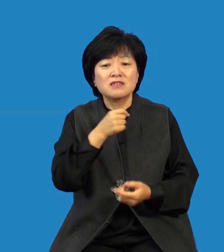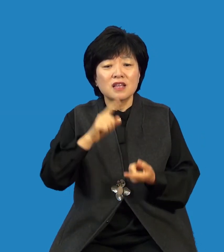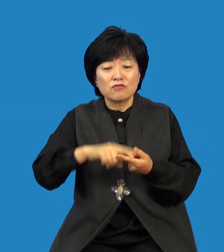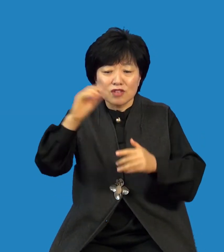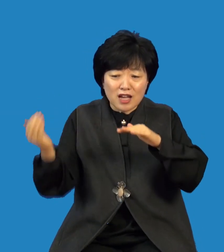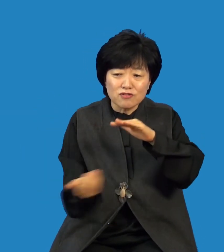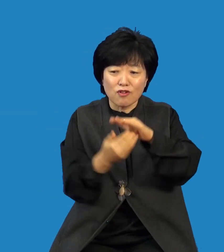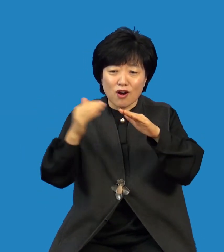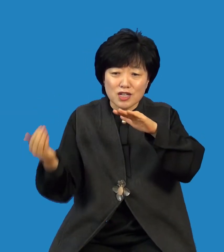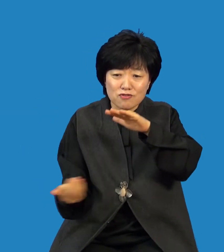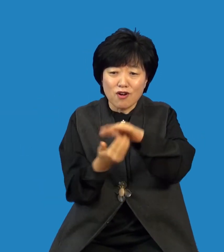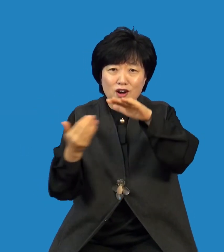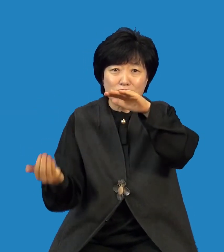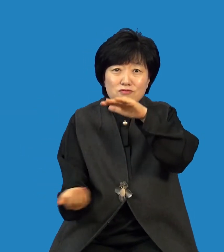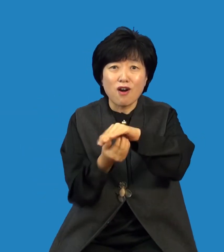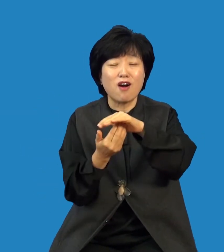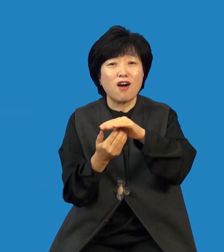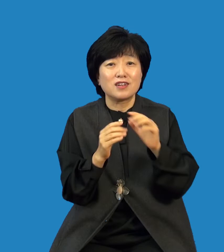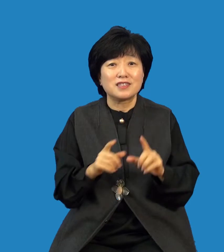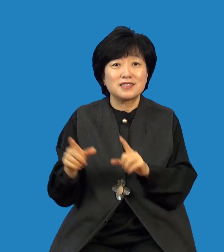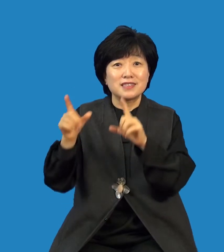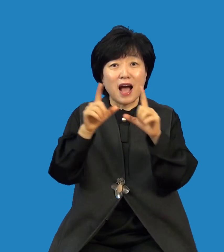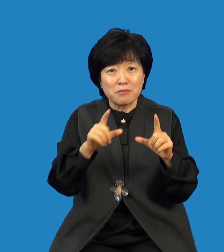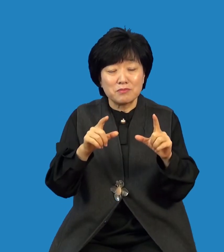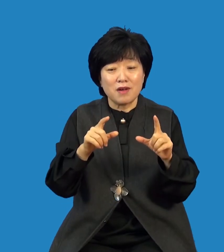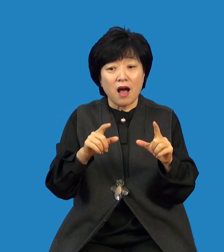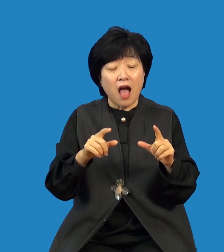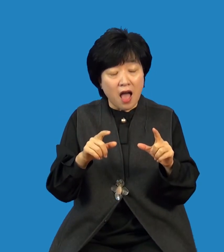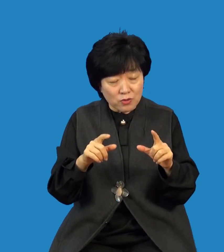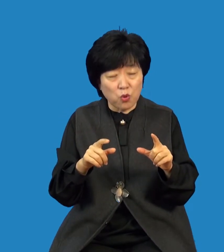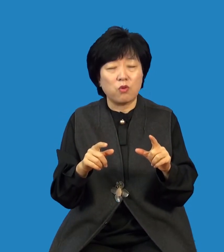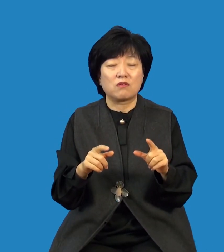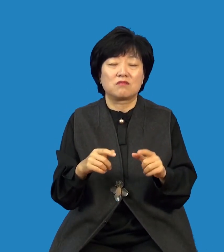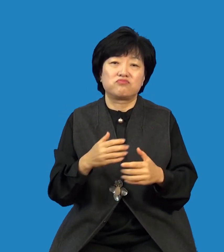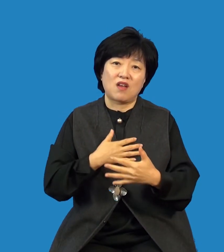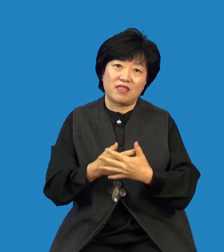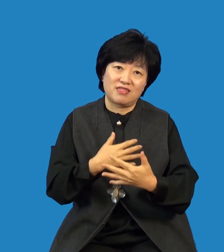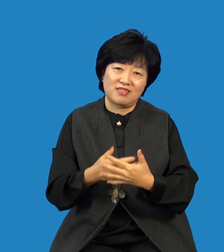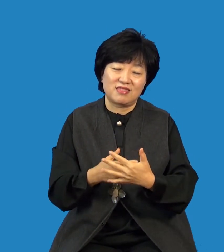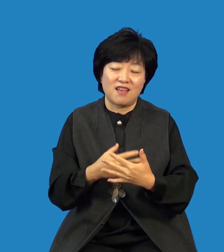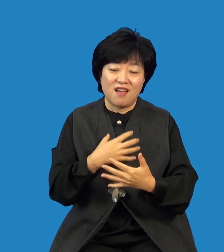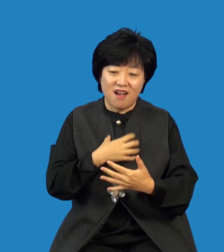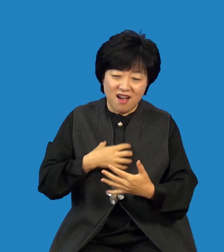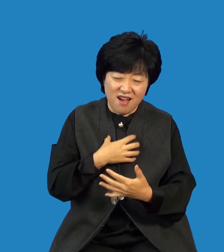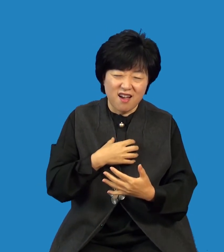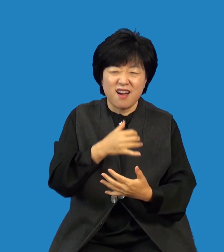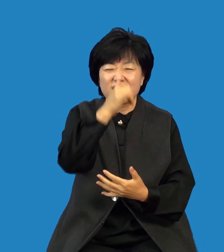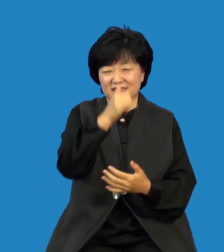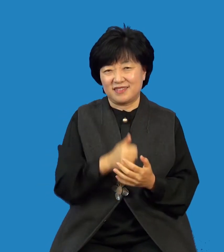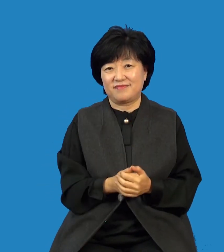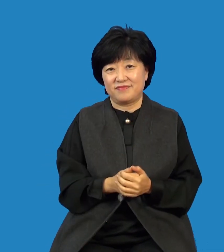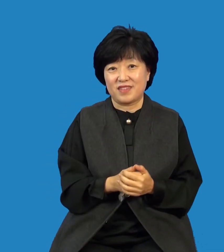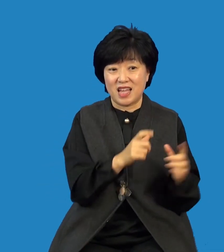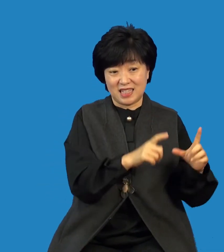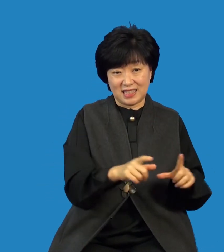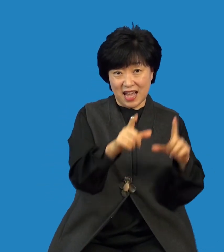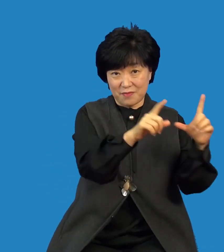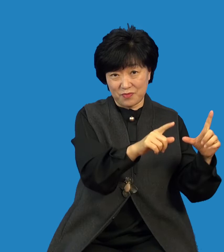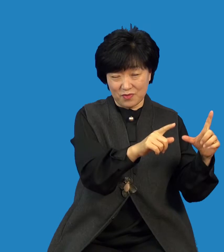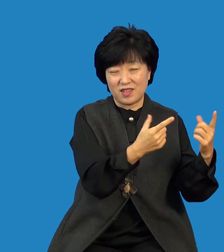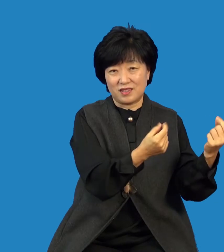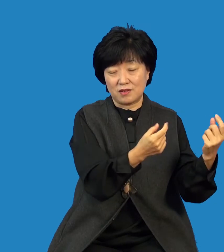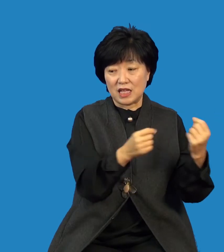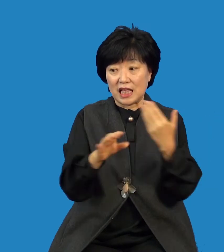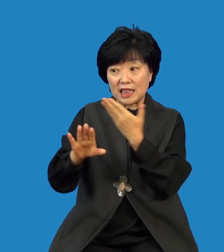벌어나고 똑같이 우리 삶 가운데 불안이 있고 그렇습니다. 근데 상황뿐만 아니고 사람들에 대해서도 마찬가지입니다. 이 다른 사람들이 나에게